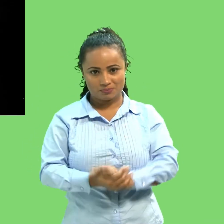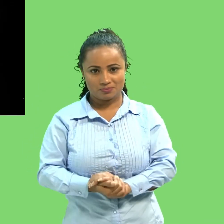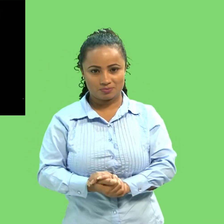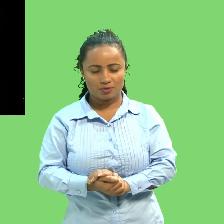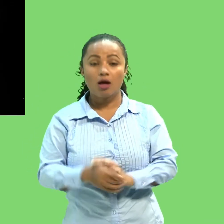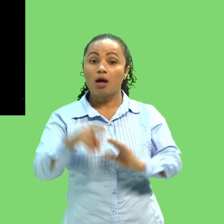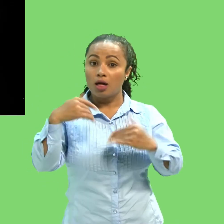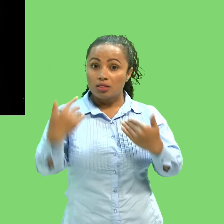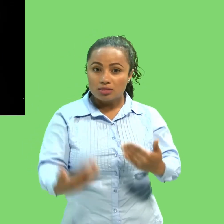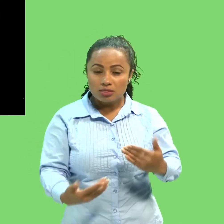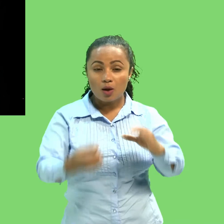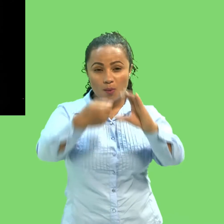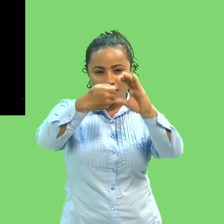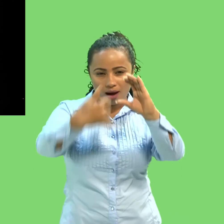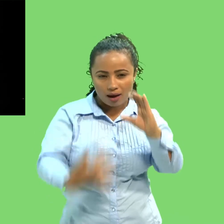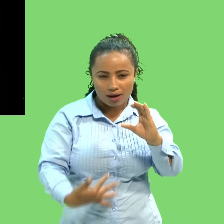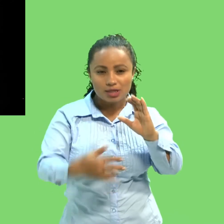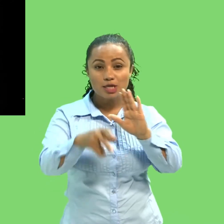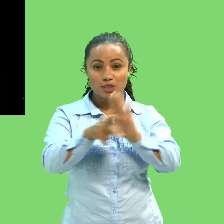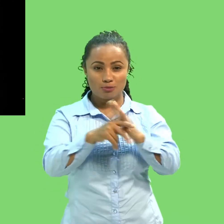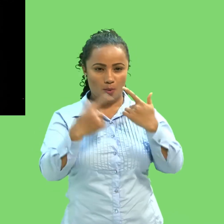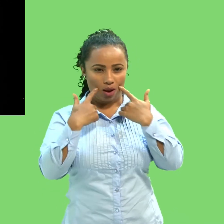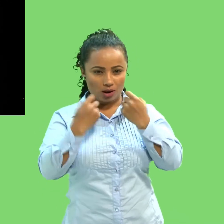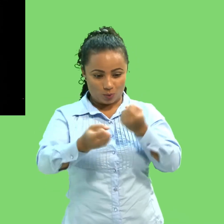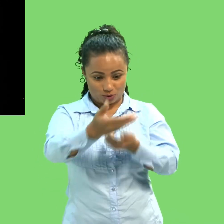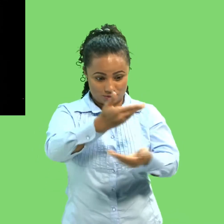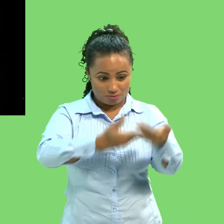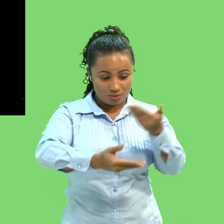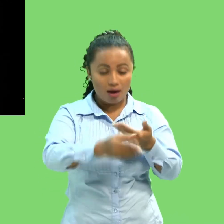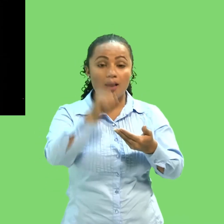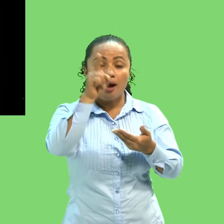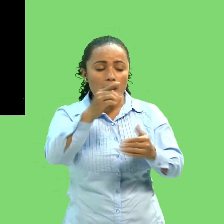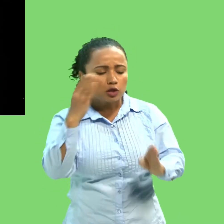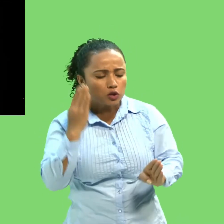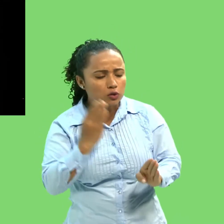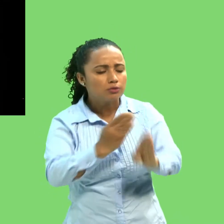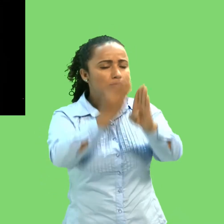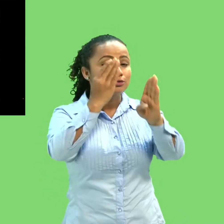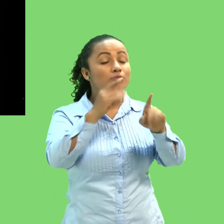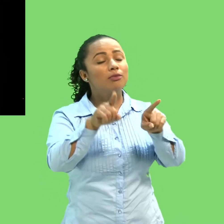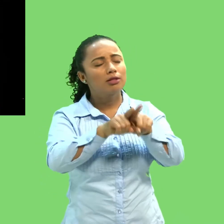uma característica da linguística aplicada é solucionar